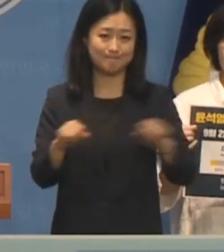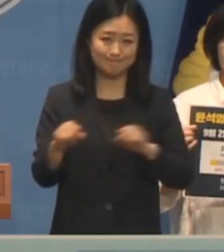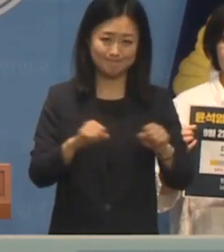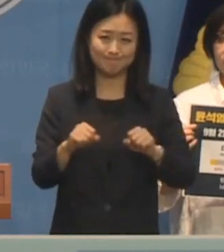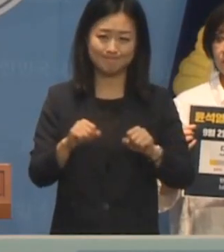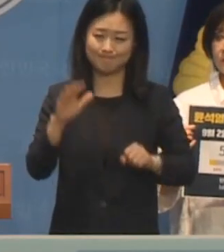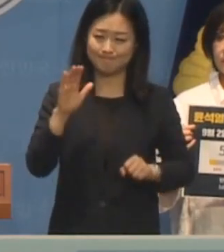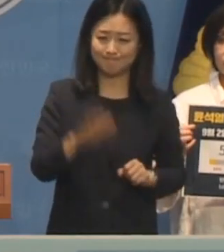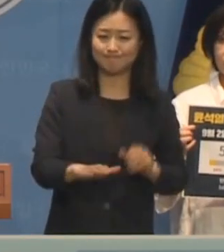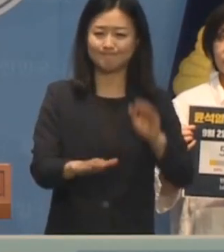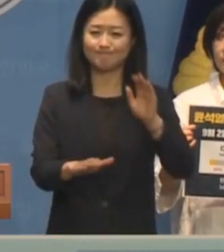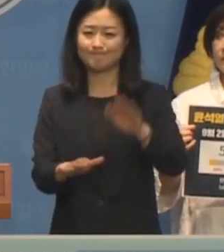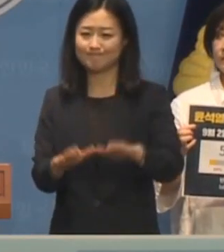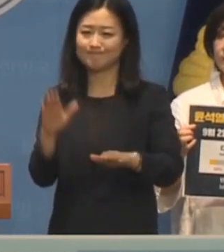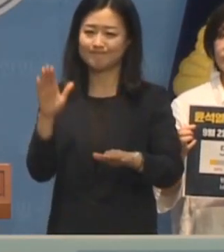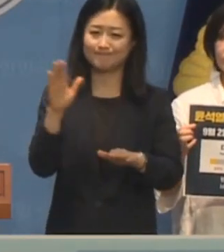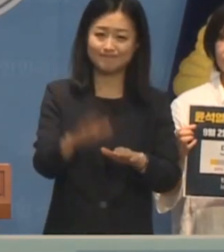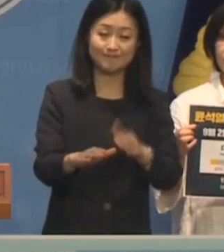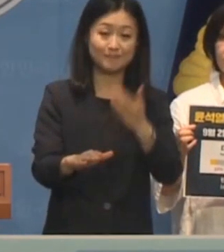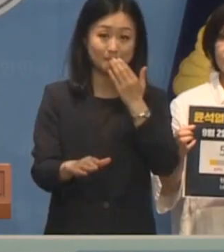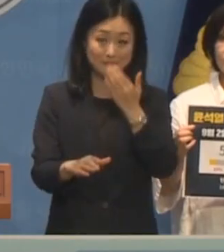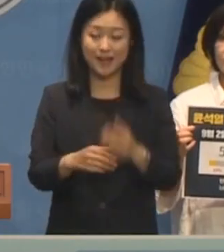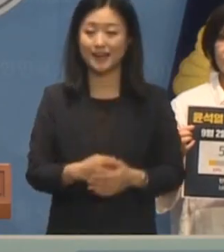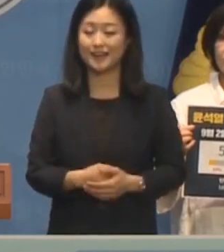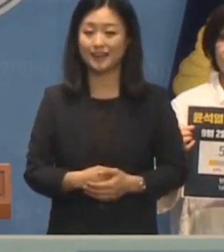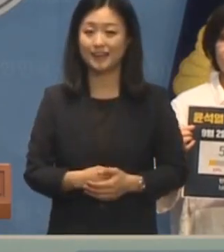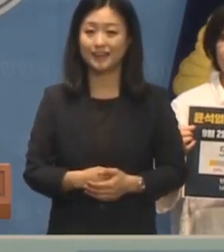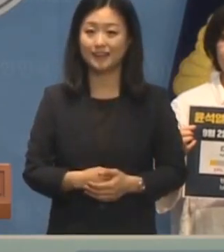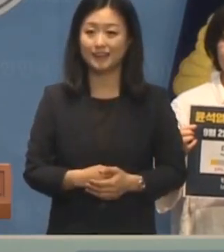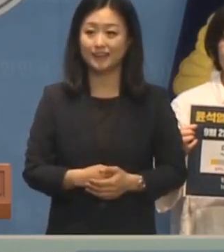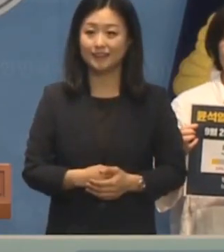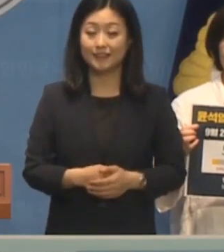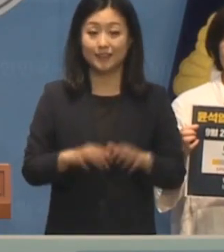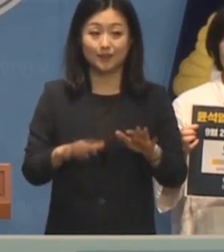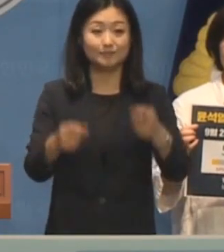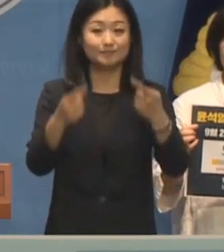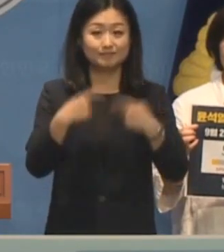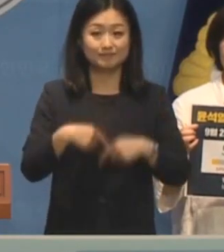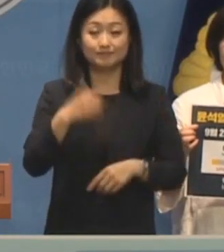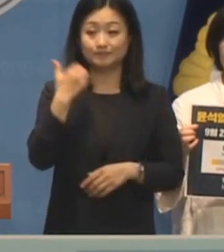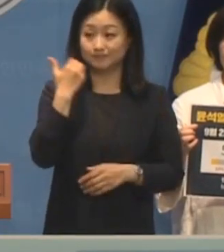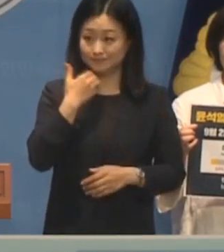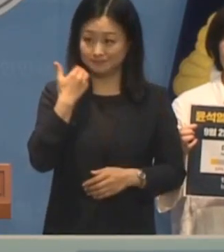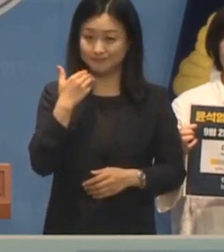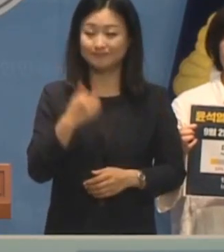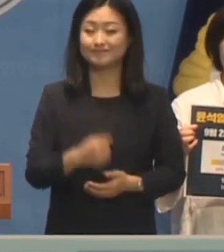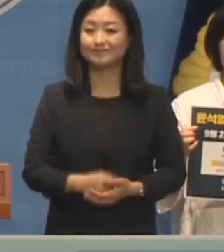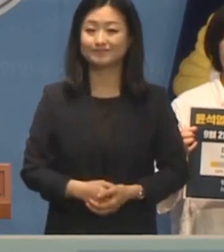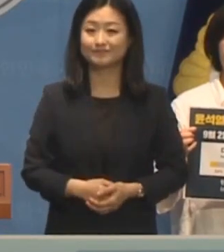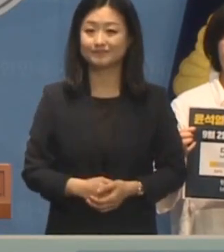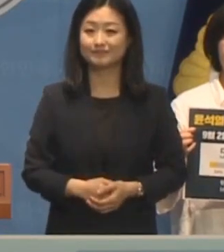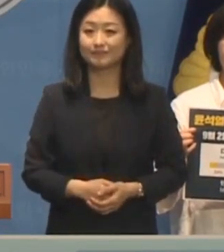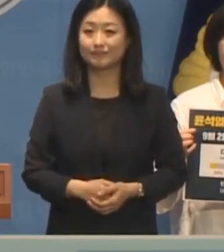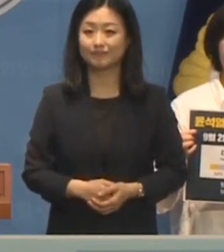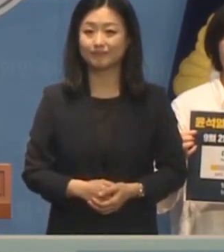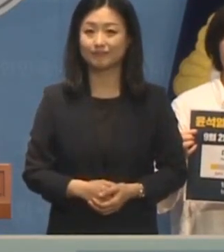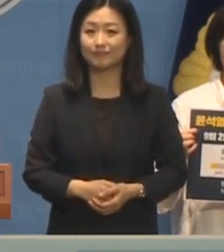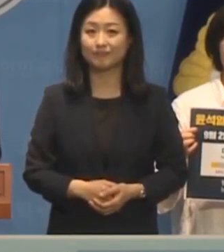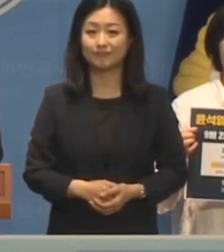뚜벅뚜벅 힘차게 가도록 하겠습니다. 먼저 그럼 이 자리에 함께 하신 분들 소개하도록 하겠습니다.